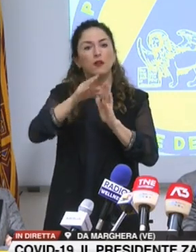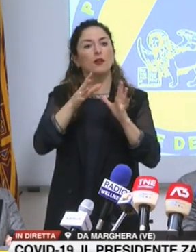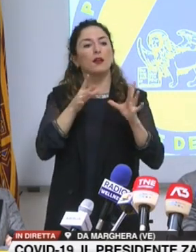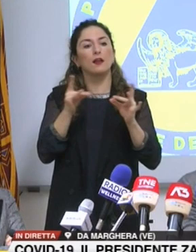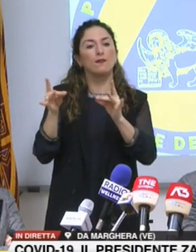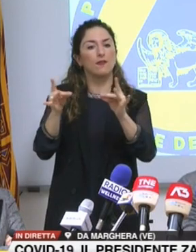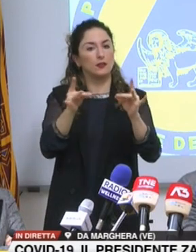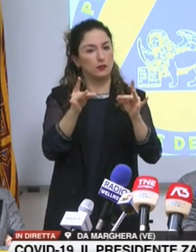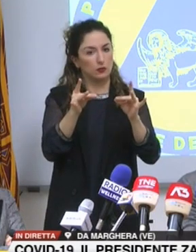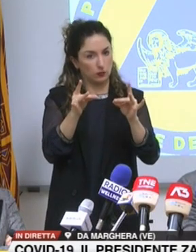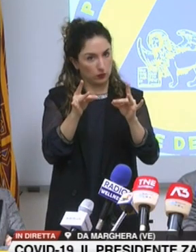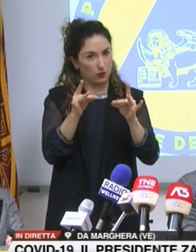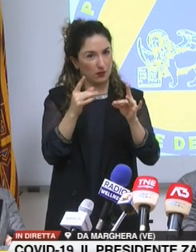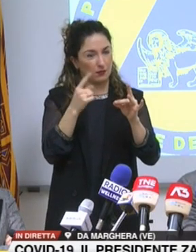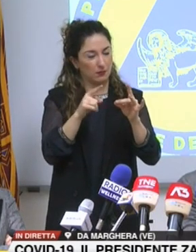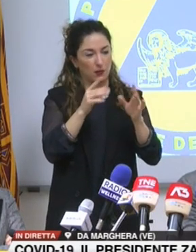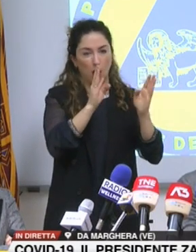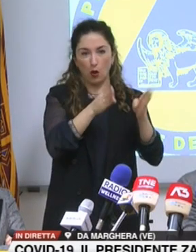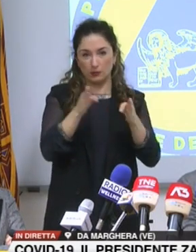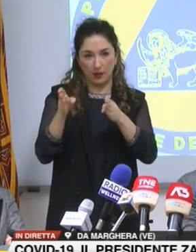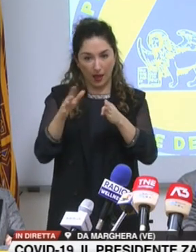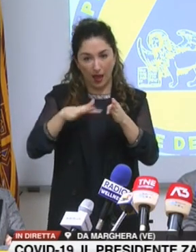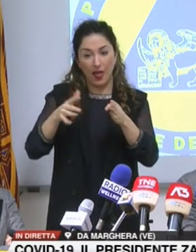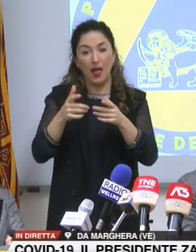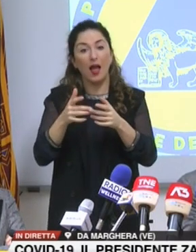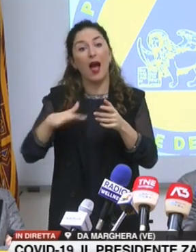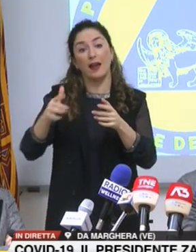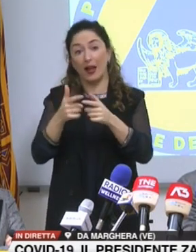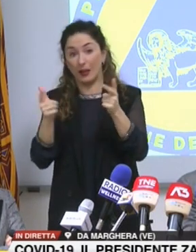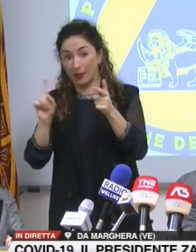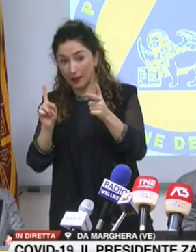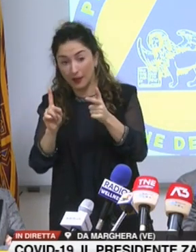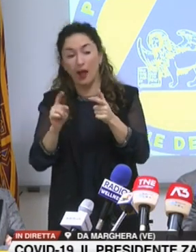dell'infezione relativa ai carichi in ospedale, quindi all'area non critica e l'area